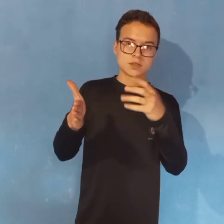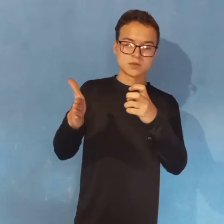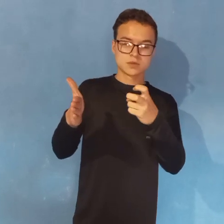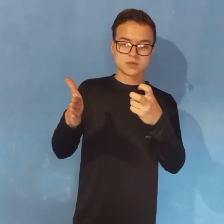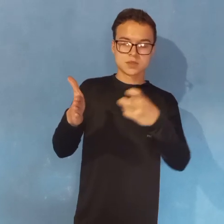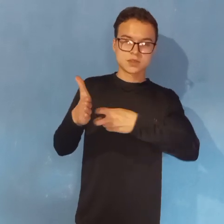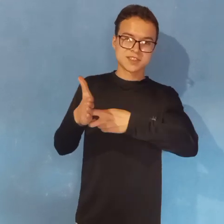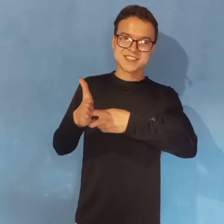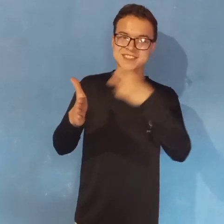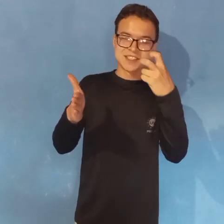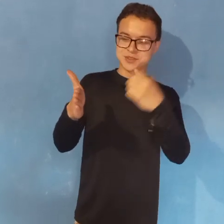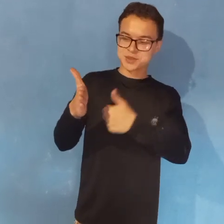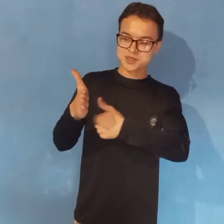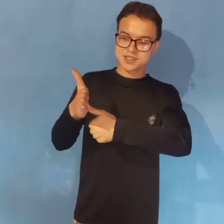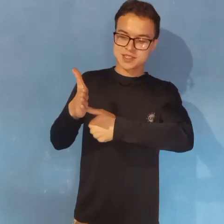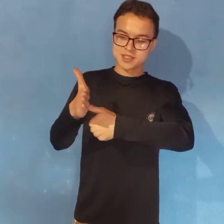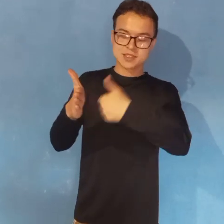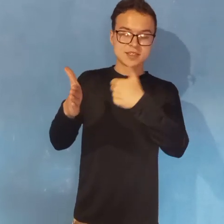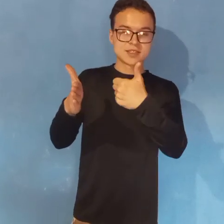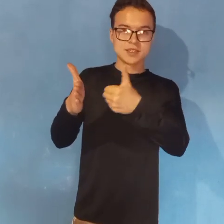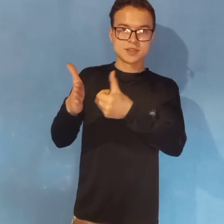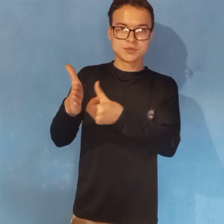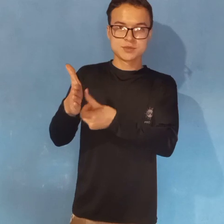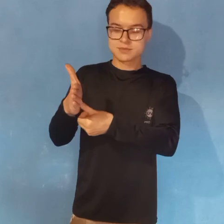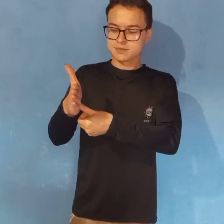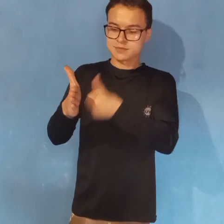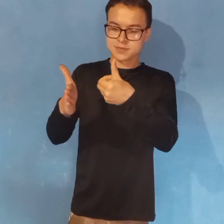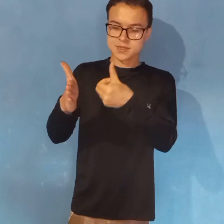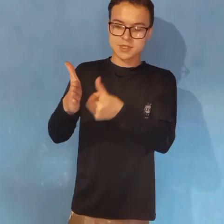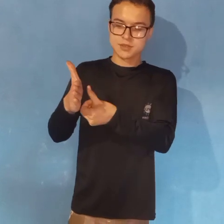quarto, quinto, sexto,